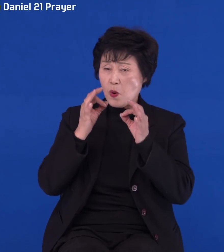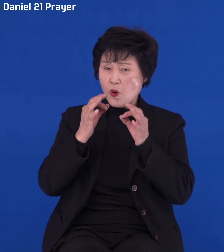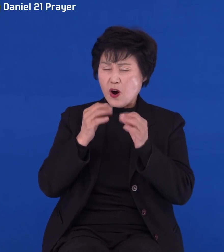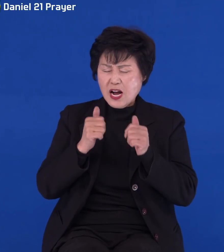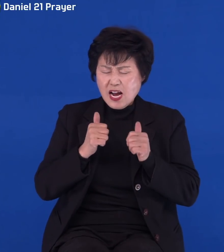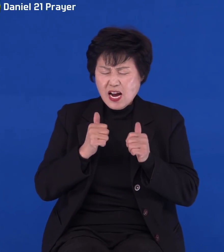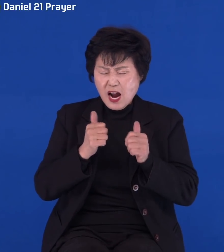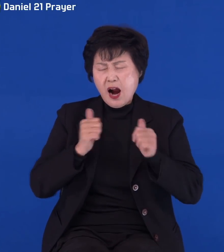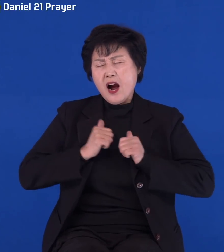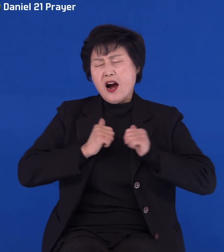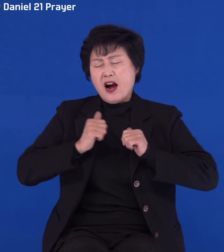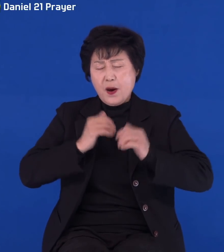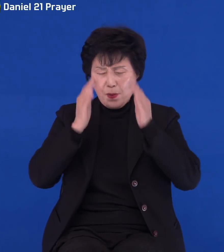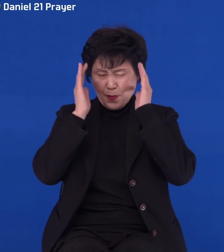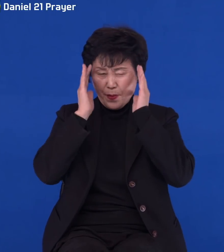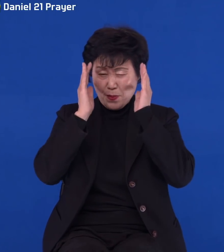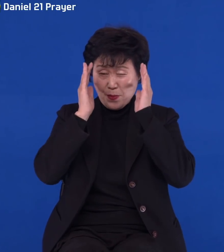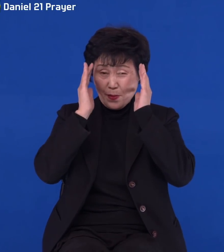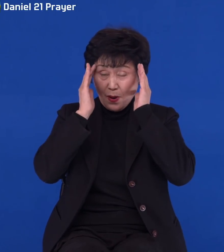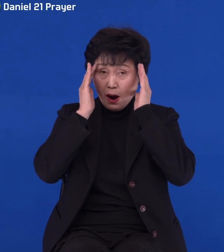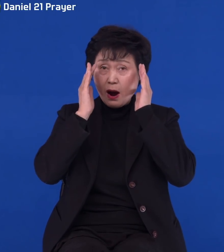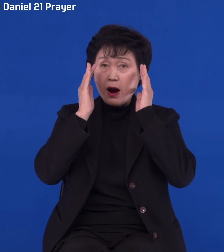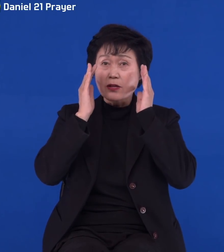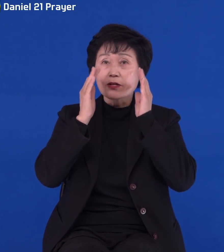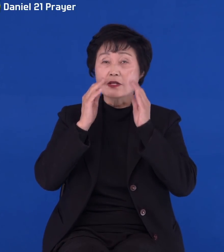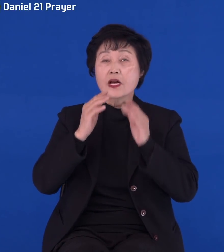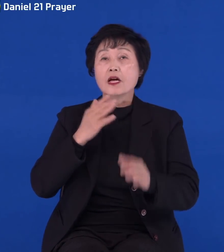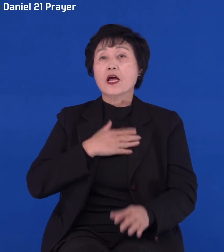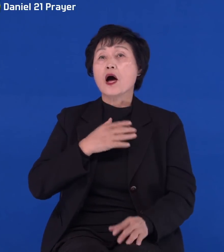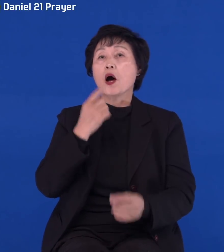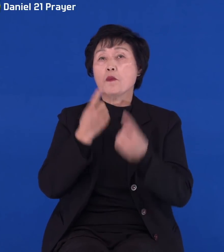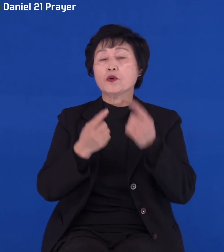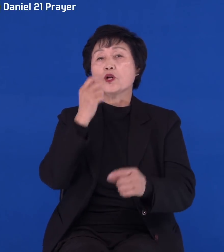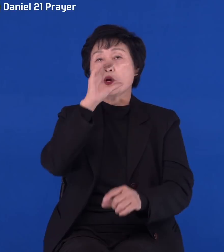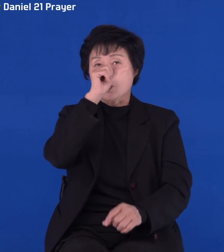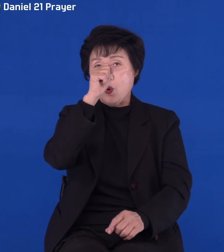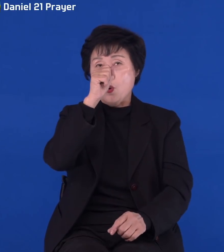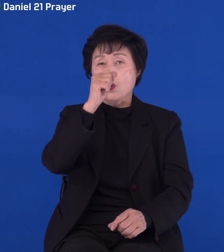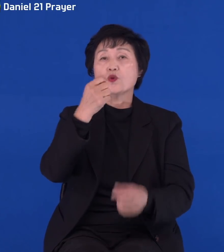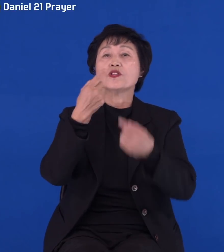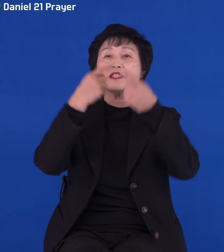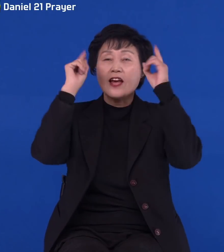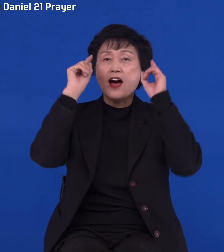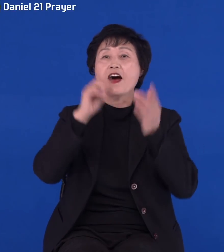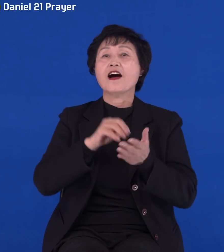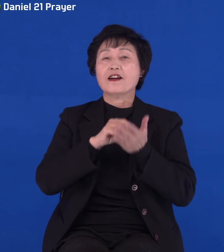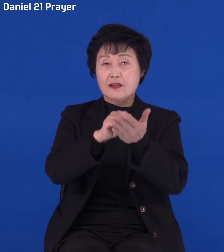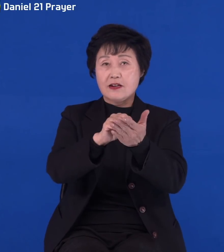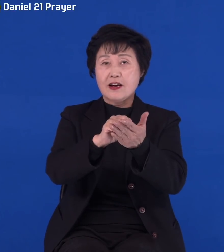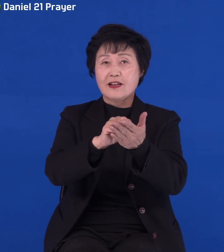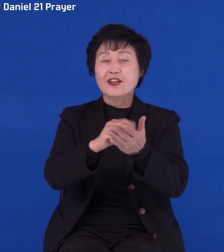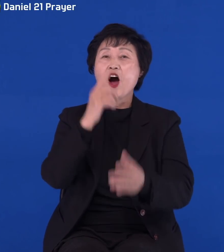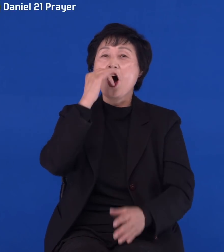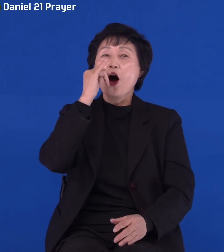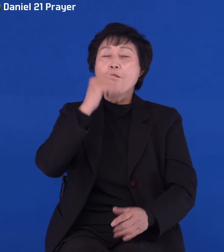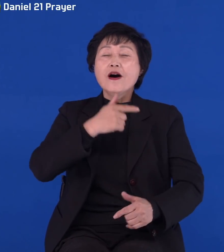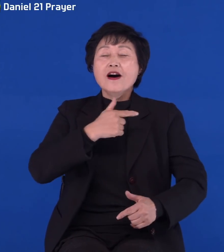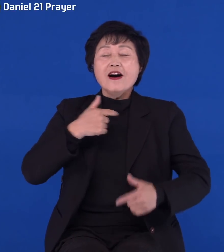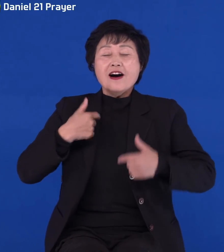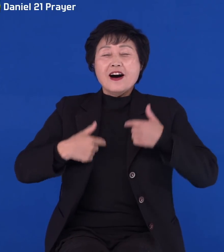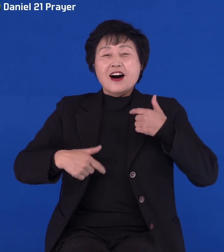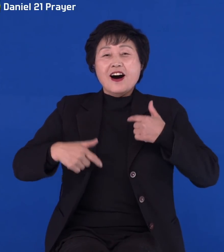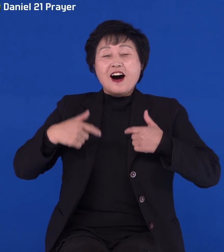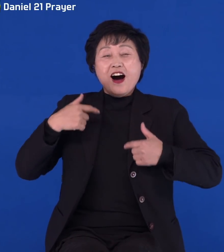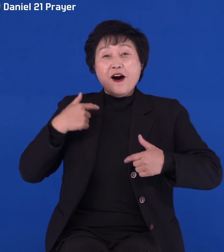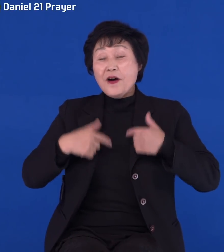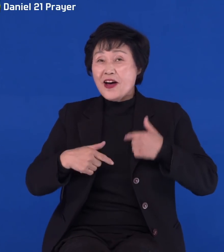와, 이게 웬걸입니까? 저보다 더 좋은 일반 대학 4년대 공과대학에 들어간 거예요. 어머님이 춤을 췄죠. 이 과부에게